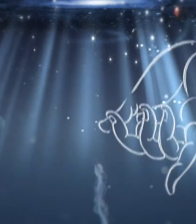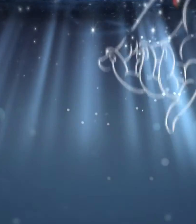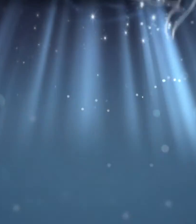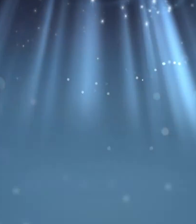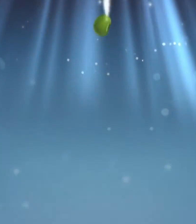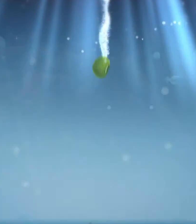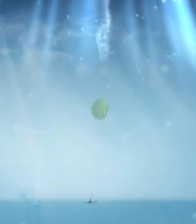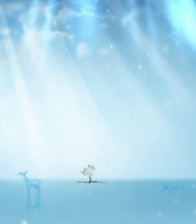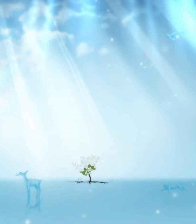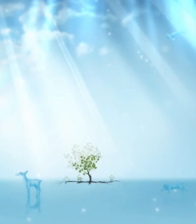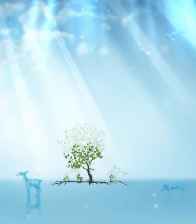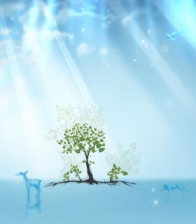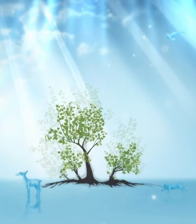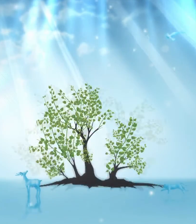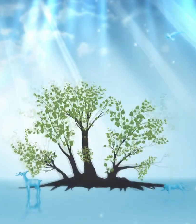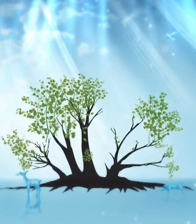分分秒秒静静中。